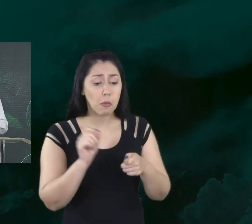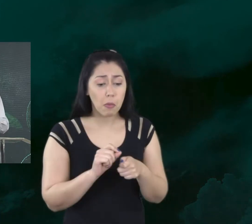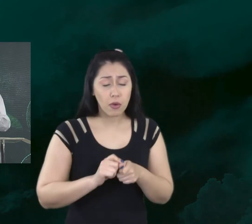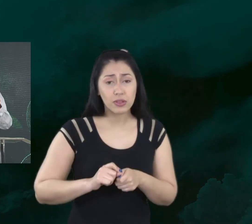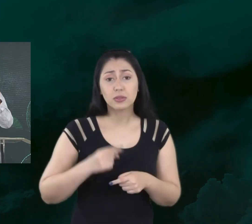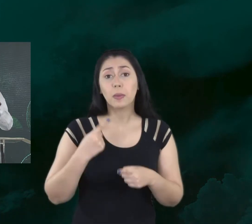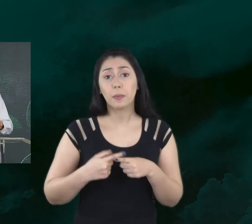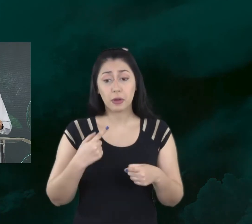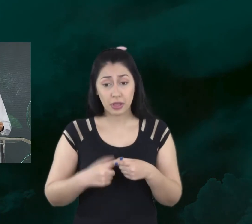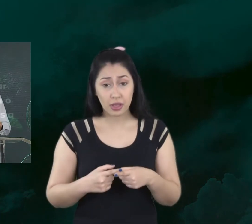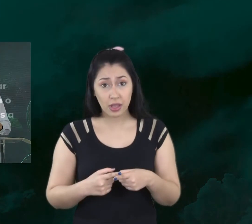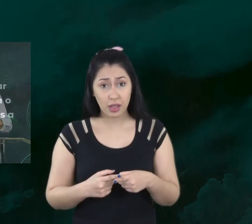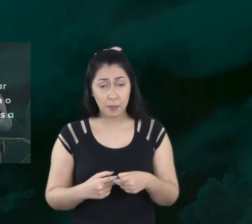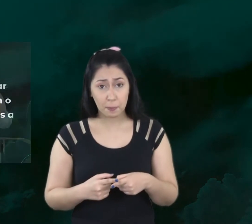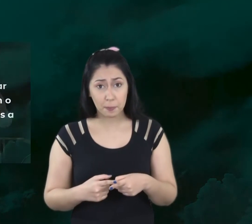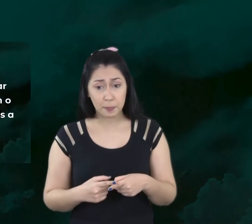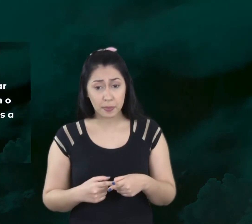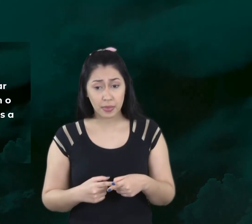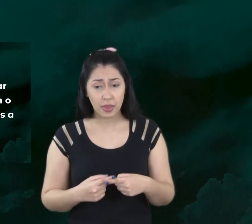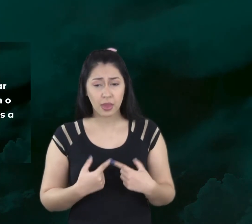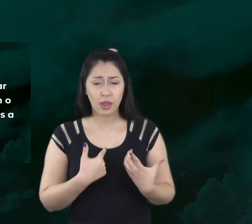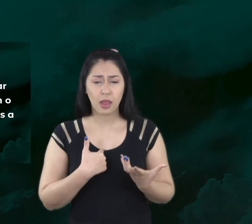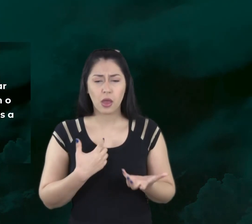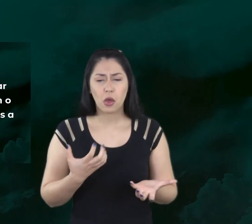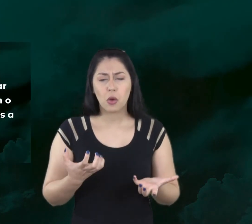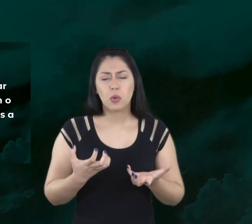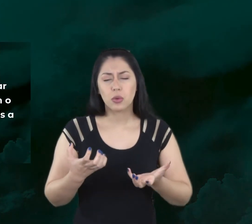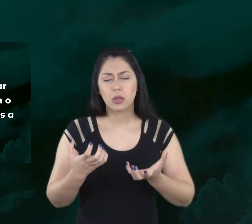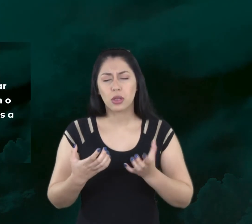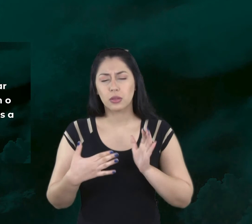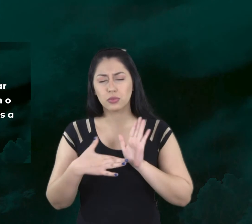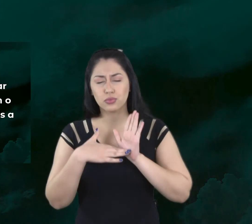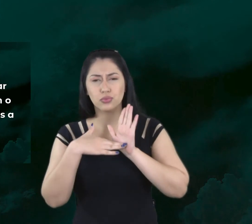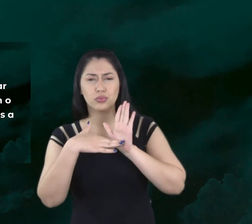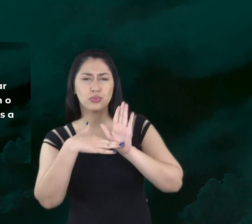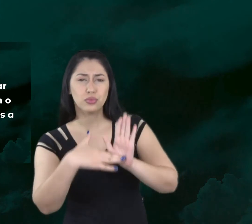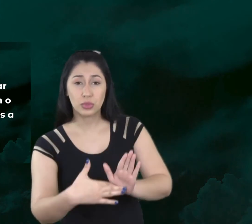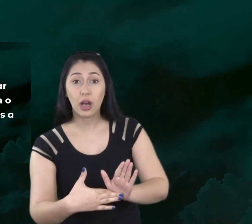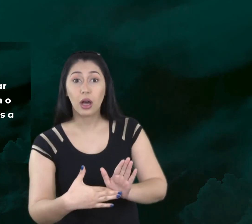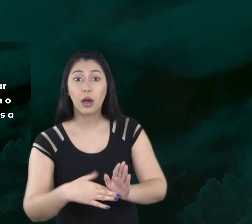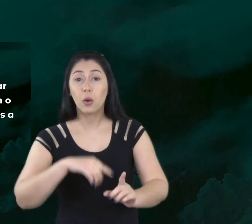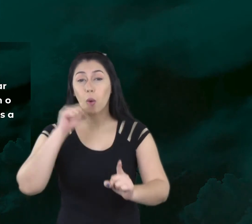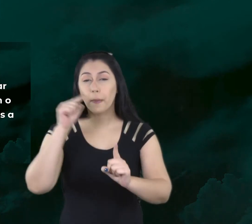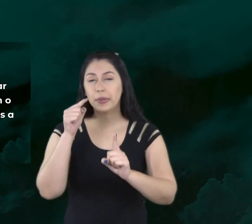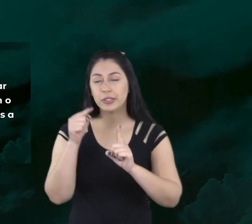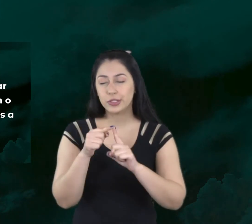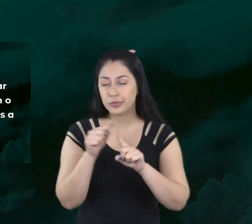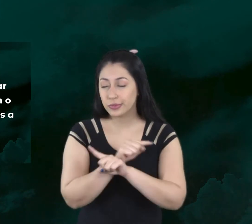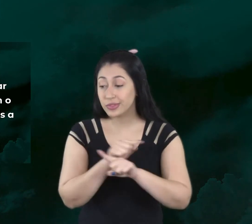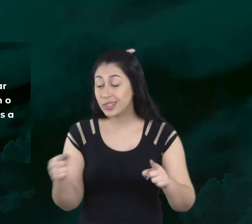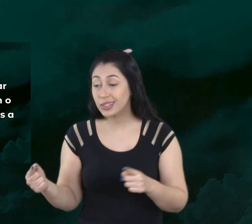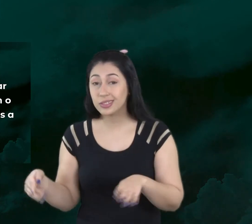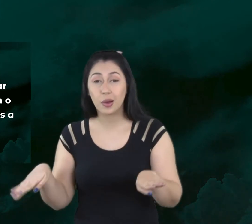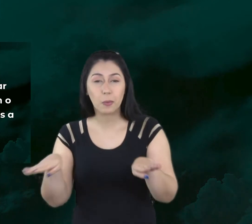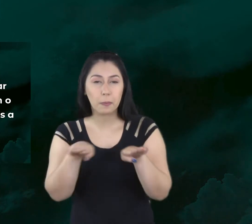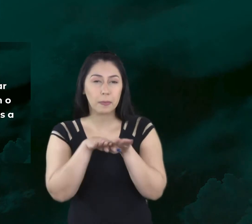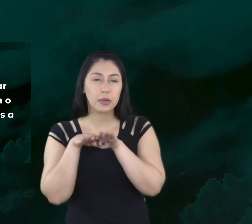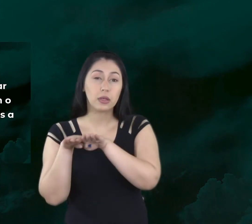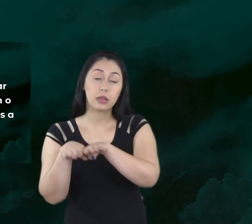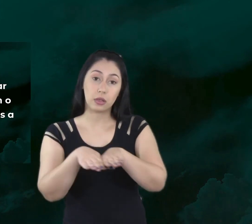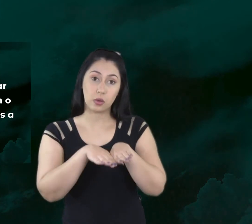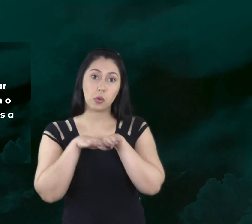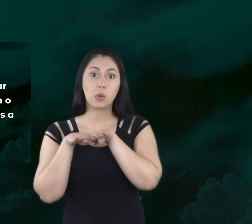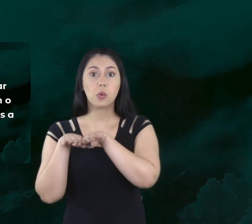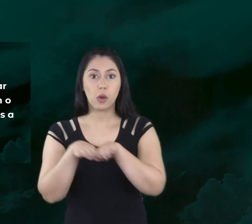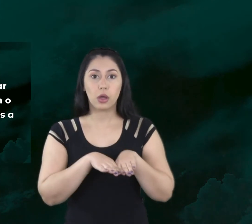é para cortar ocasião àqueles que a buscam, com o intuito de serem considerados iguais a nós naquilo